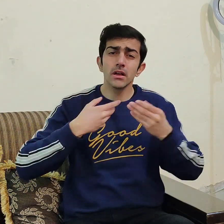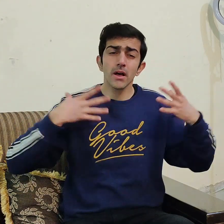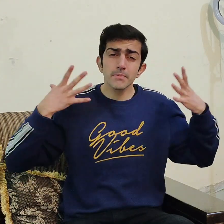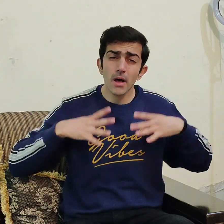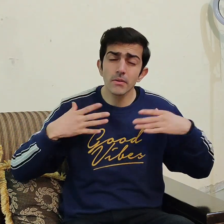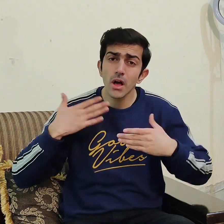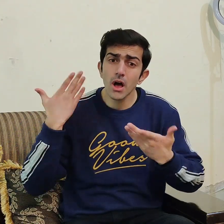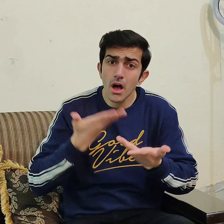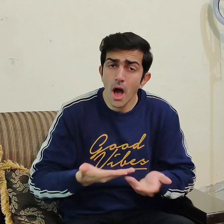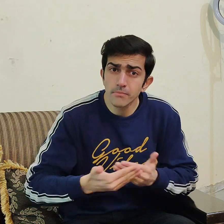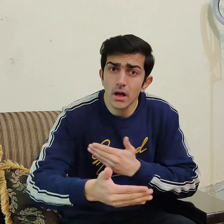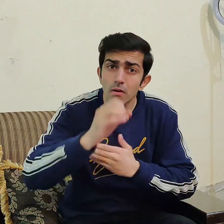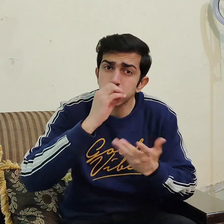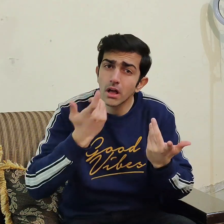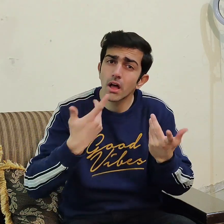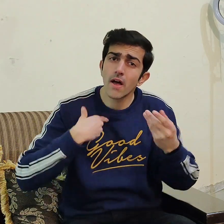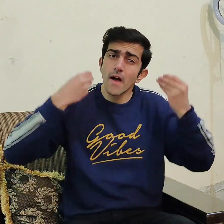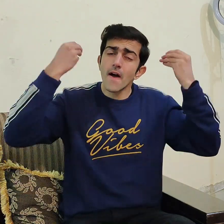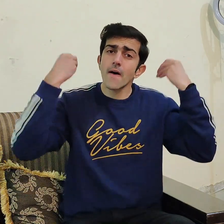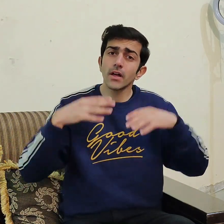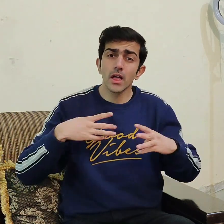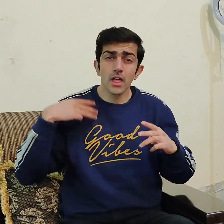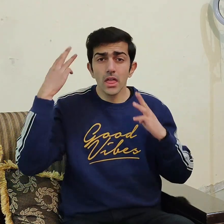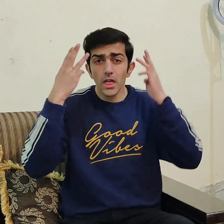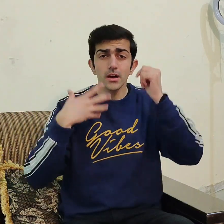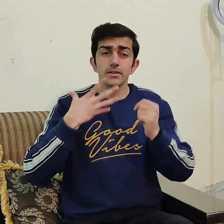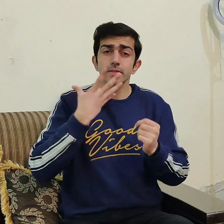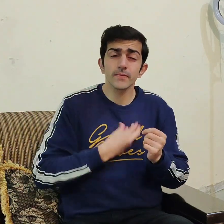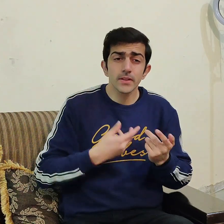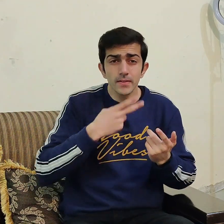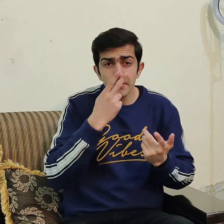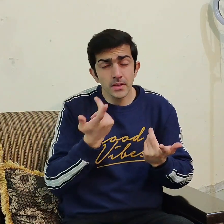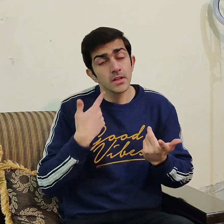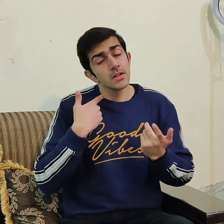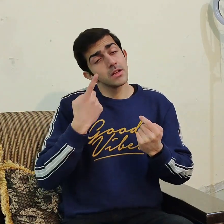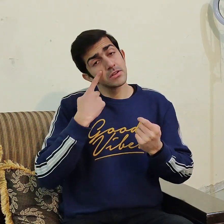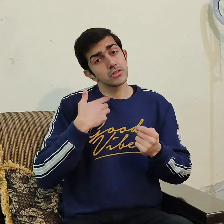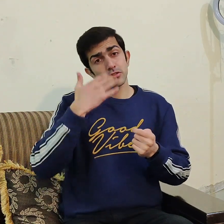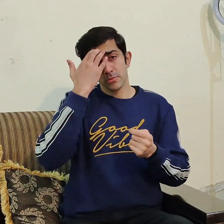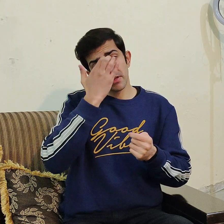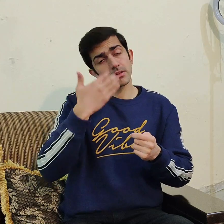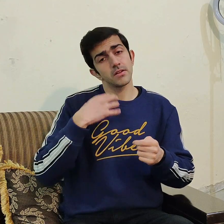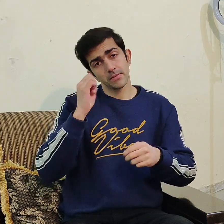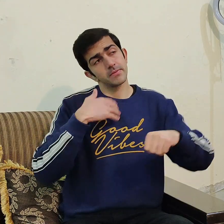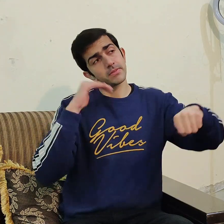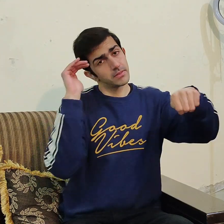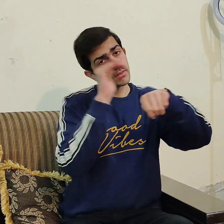मैं इतनी मुश्किल से मेहनत करके मैंने इसको ग्रो अप किया और सब कुछ लॉस्ट हो गया। मैं तो बड़ा ही परेशान हुआ कि ये क्या हो गया।